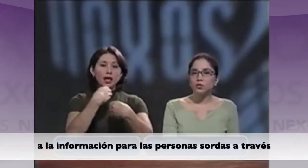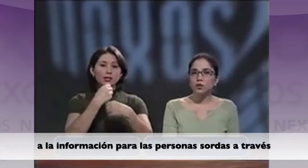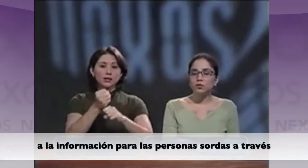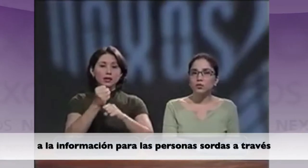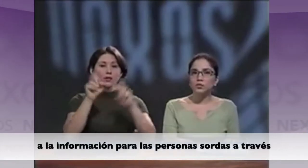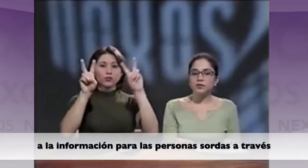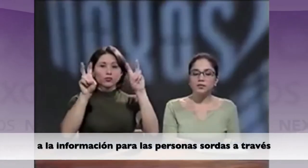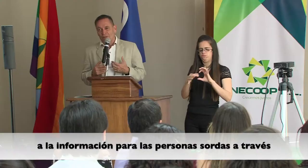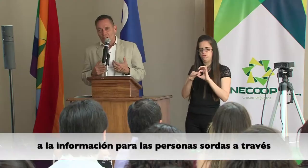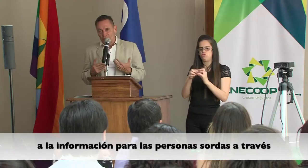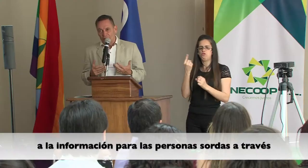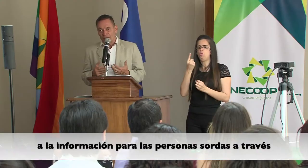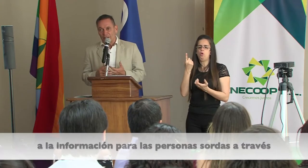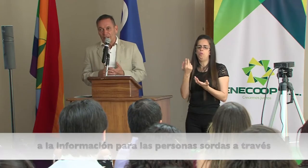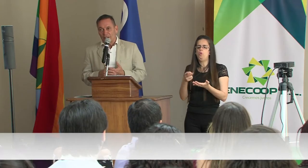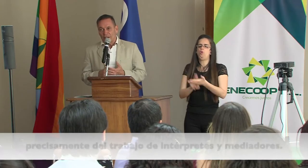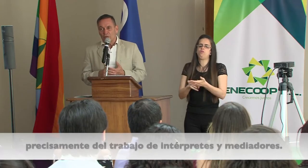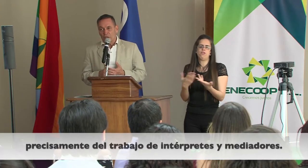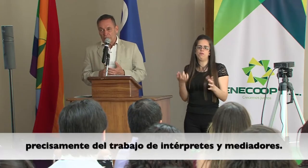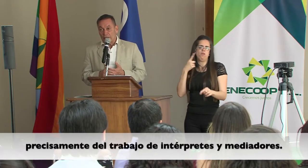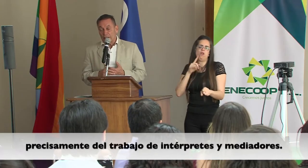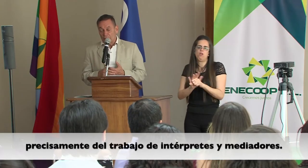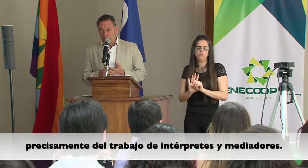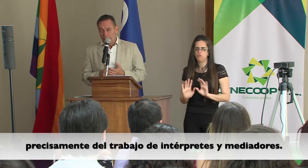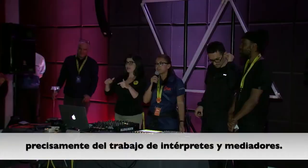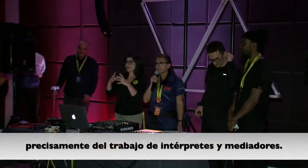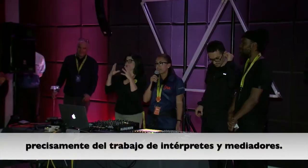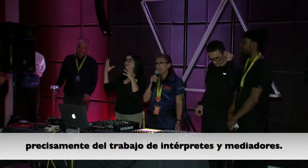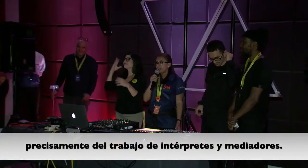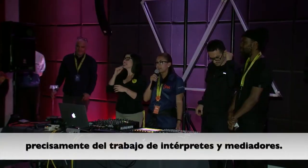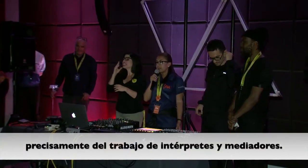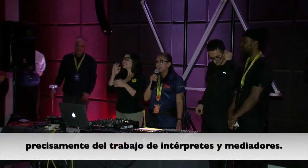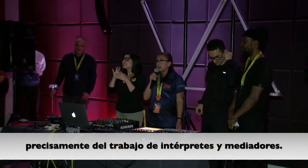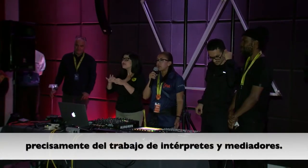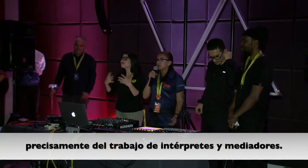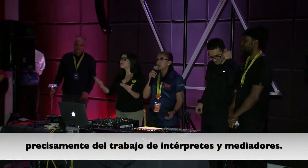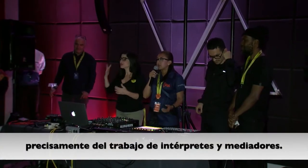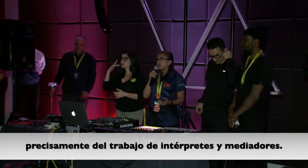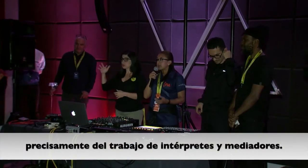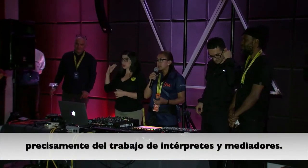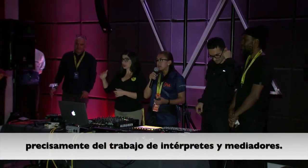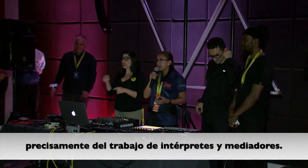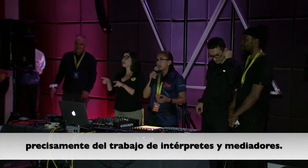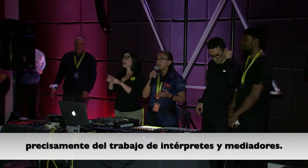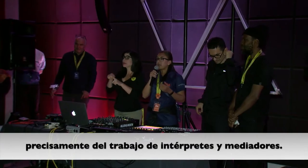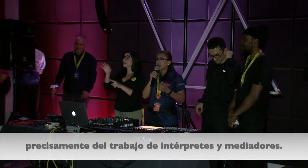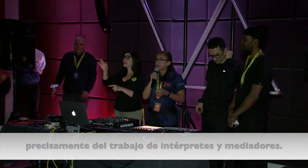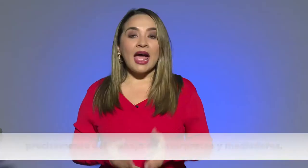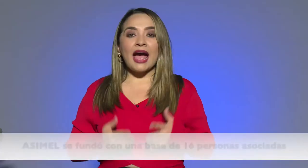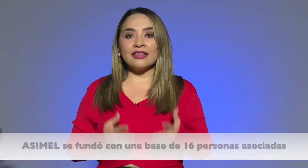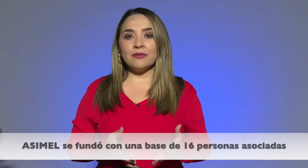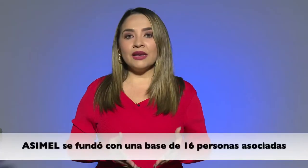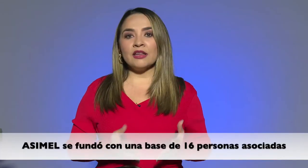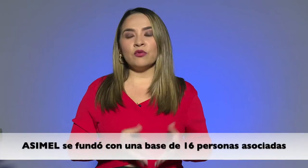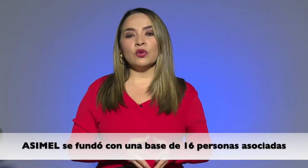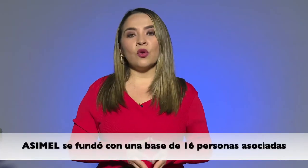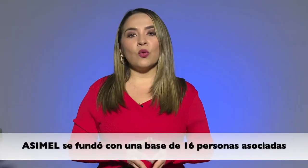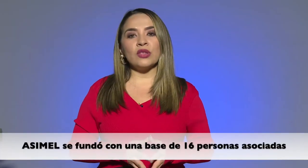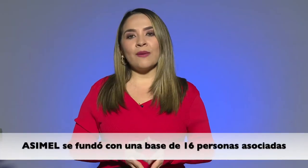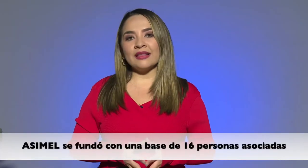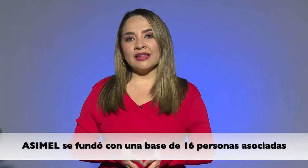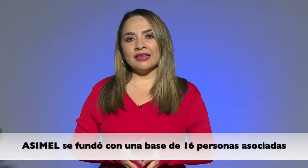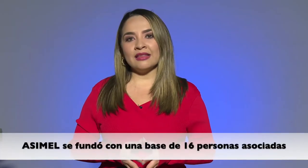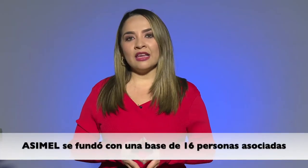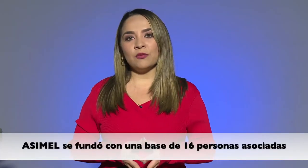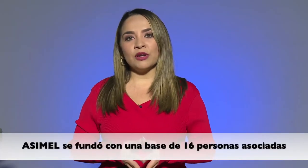información para las personas sordas a través de precisamente el trabajo de intérpretes y mediadores a cms junto